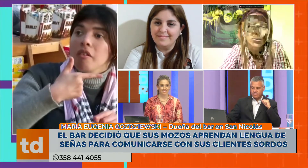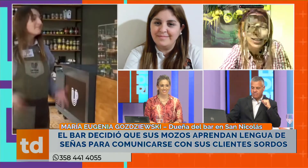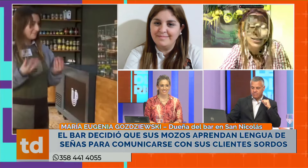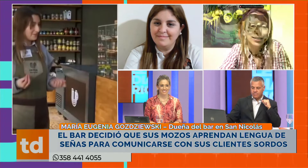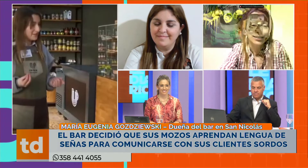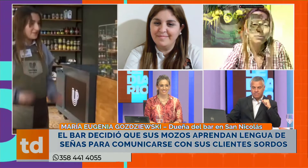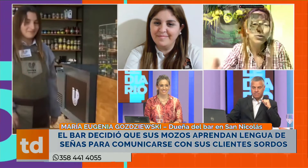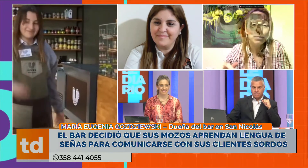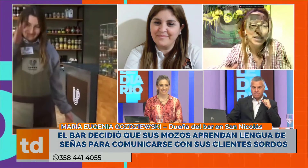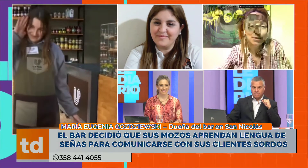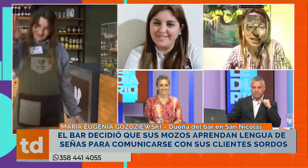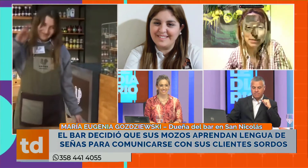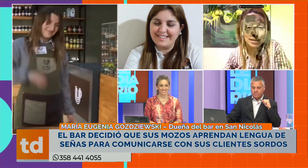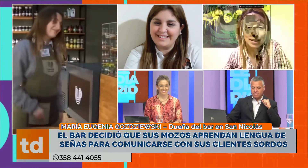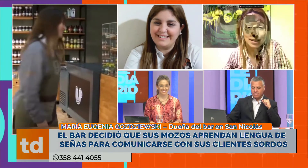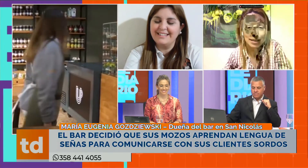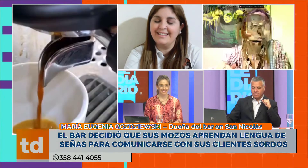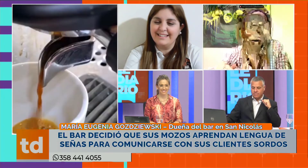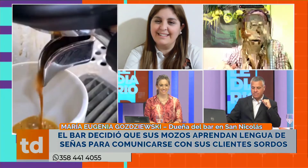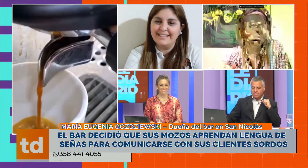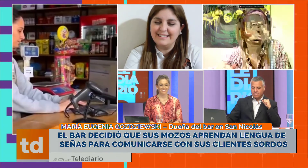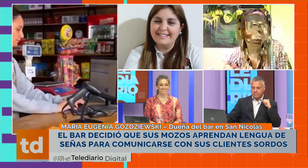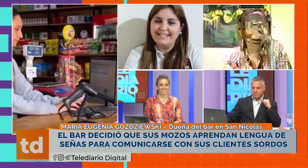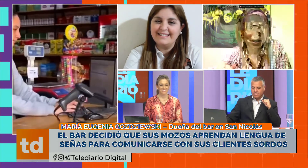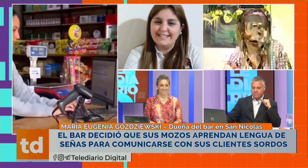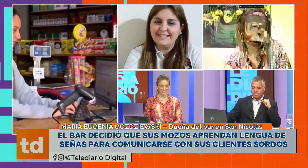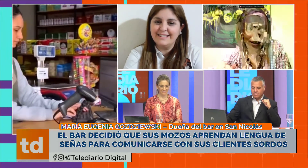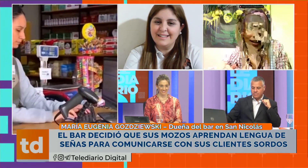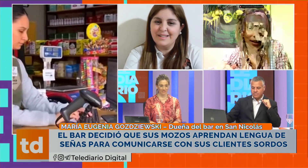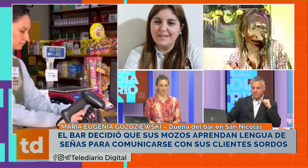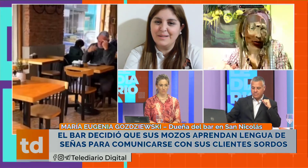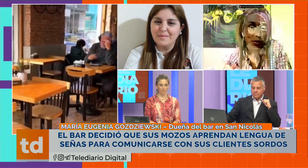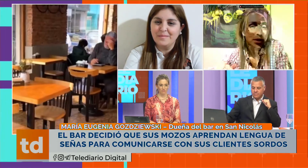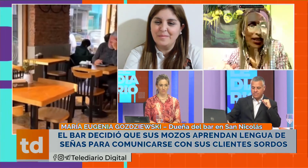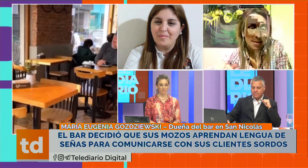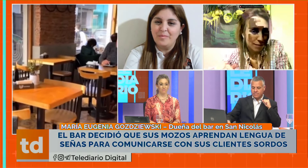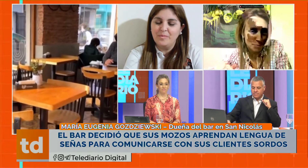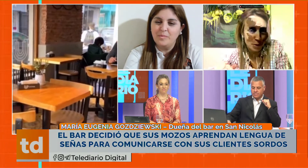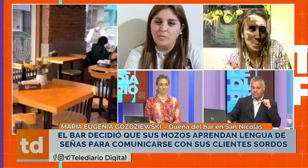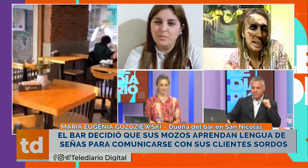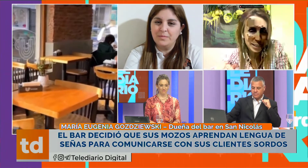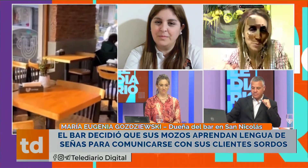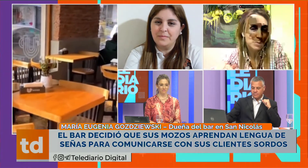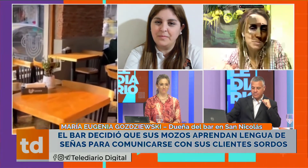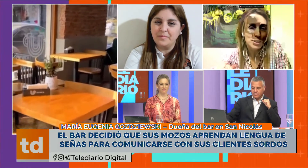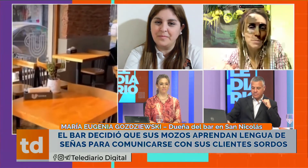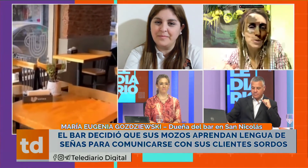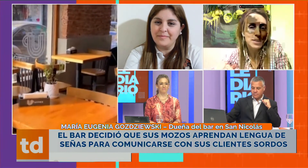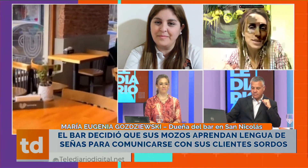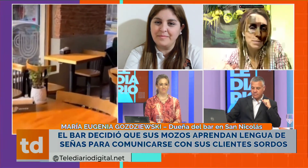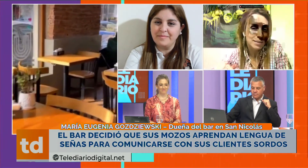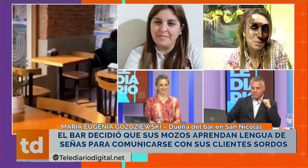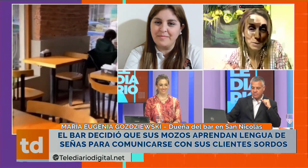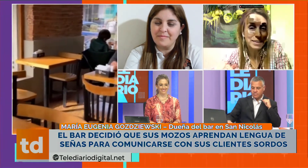a ir ahora que estamos culminando la capacitación con un grupo de chicos a tomar una merienda. Por lo cual ahí los vamos a poner a